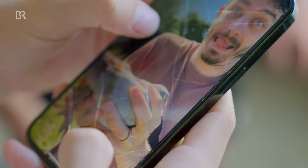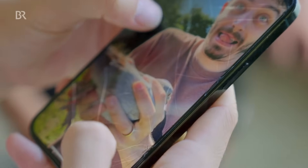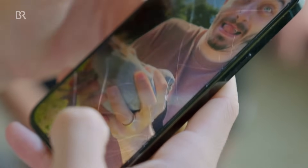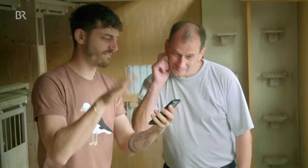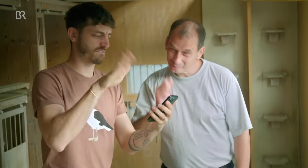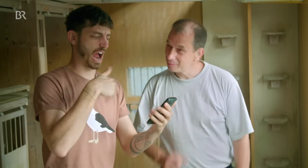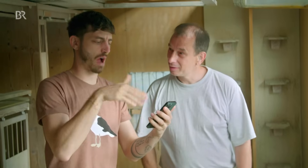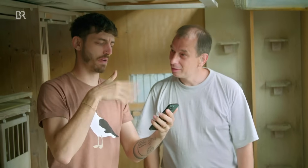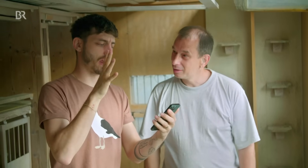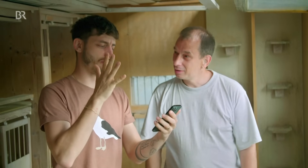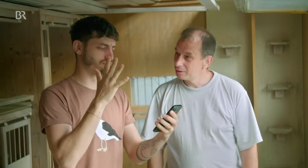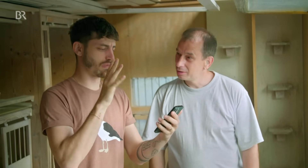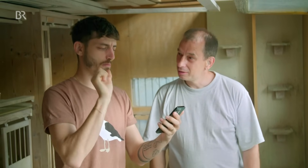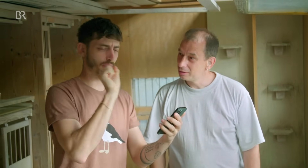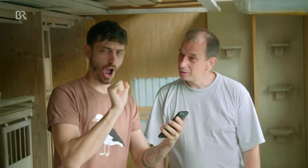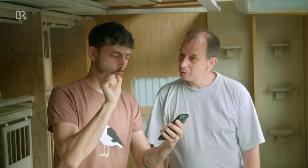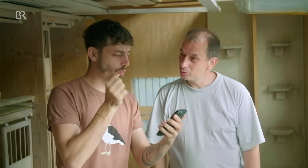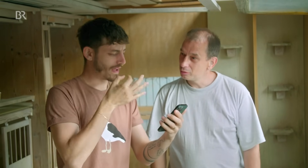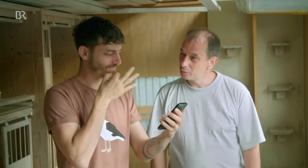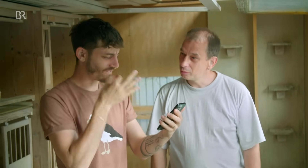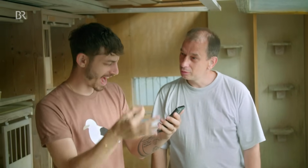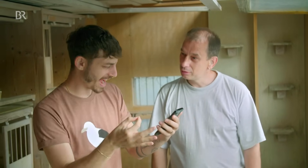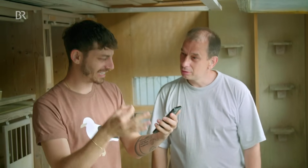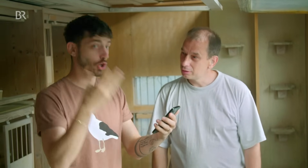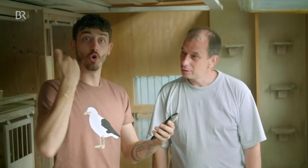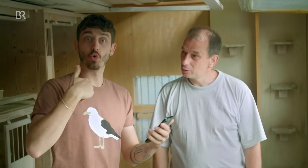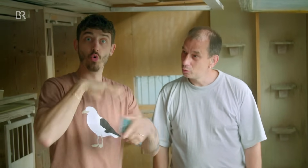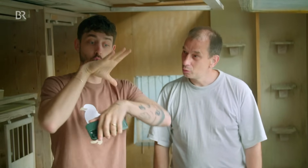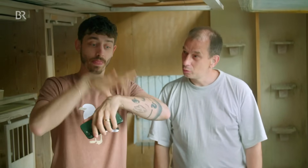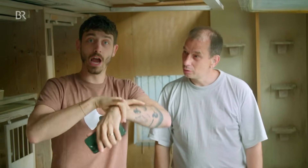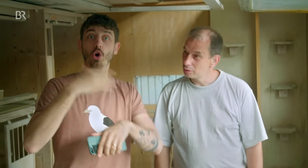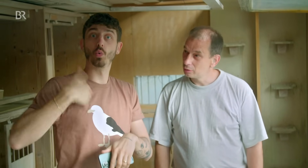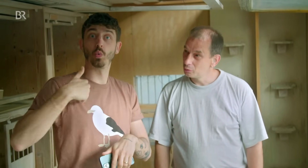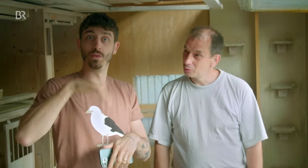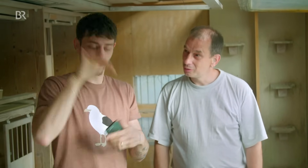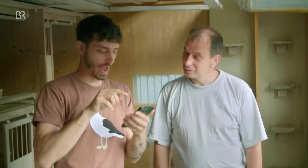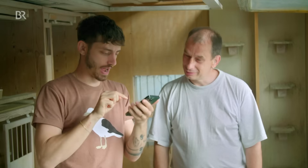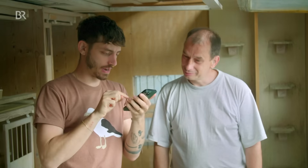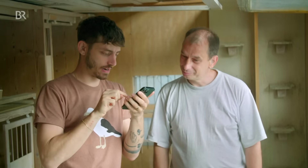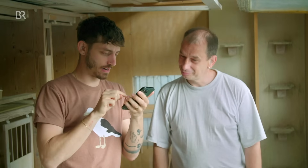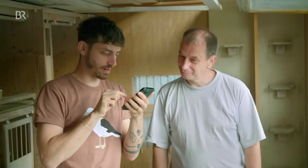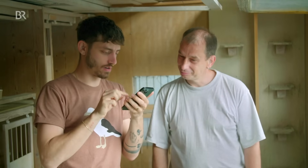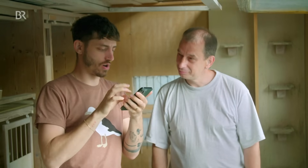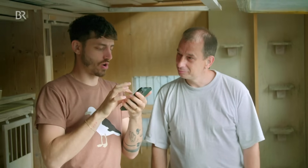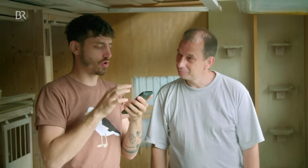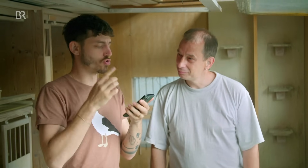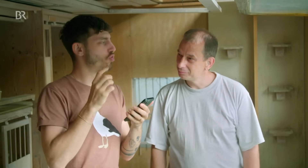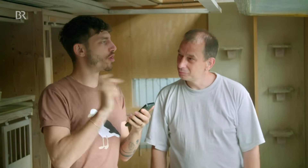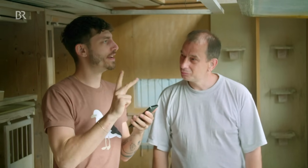Also, die Farbe ist irgendwie braun-weiß und die Taube ist grün beringt. Okay, ich schau mal.